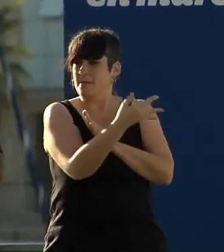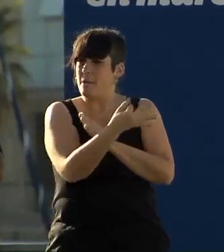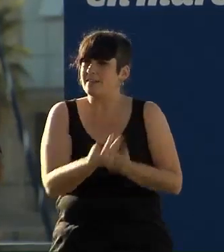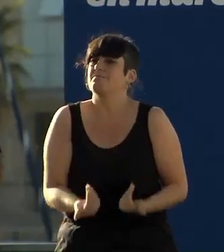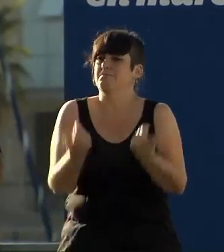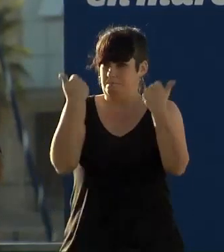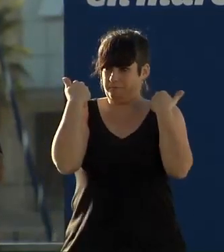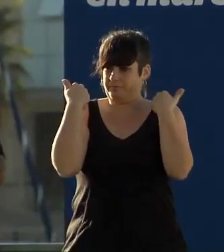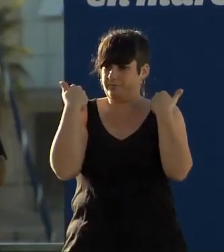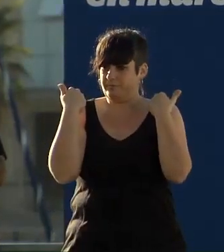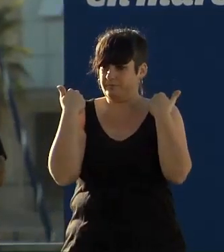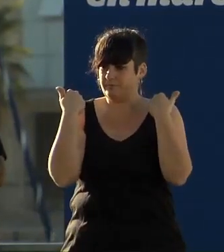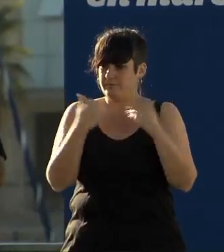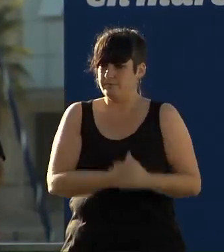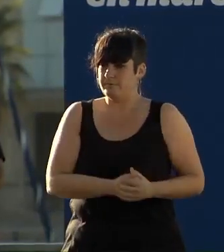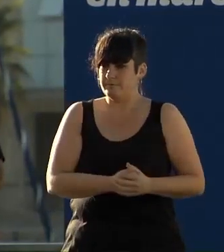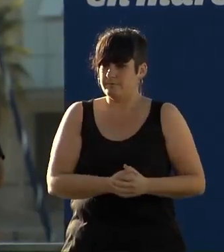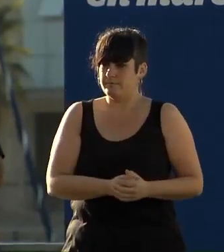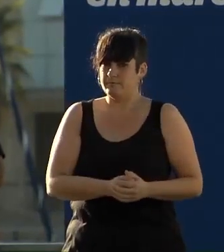quero decirlo, e con isto remato.